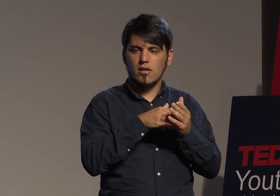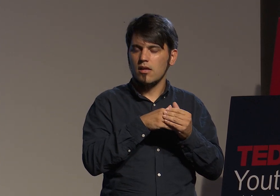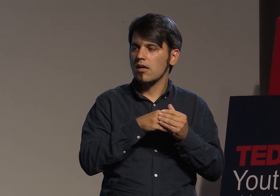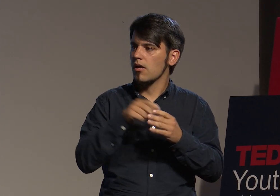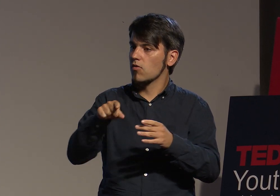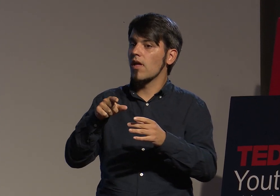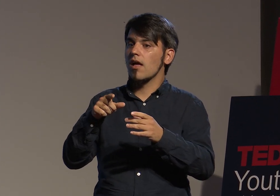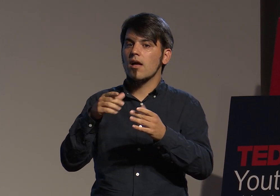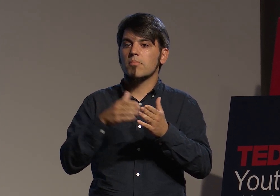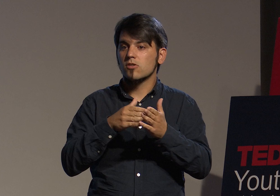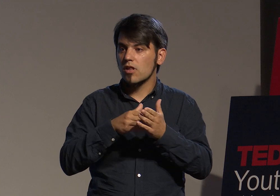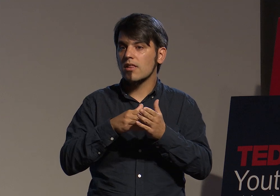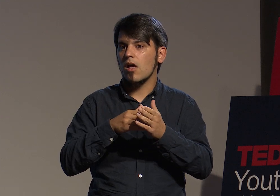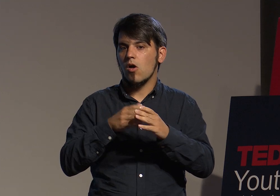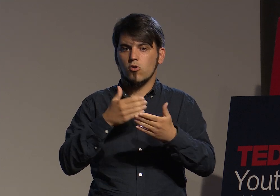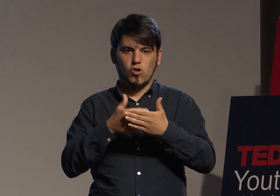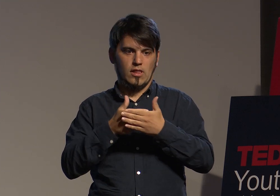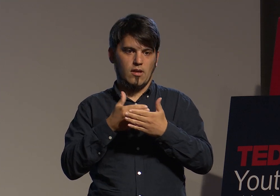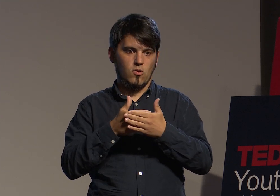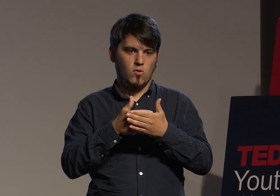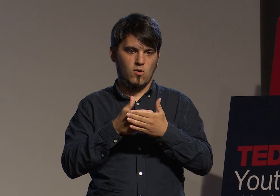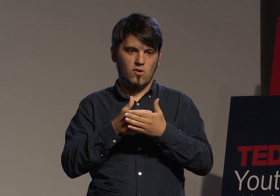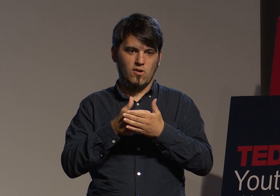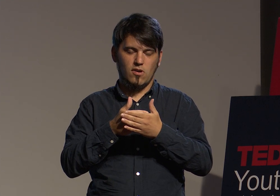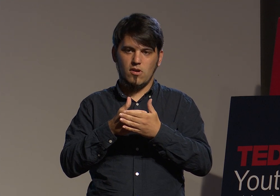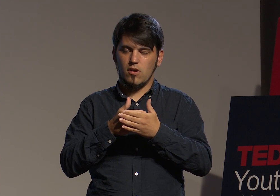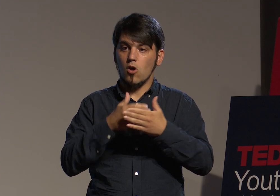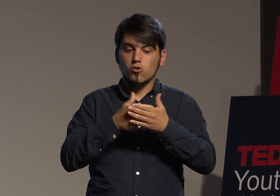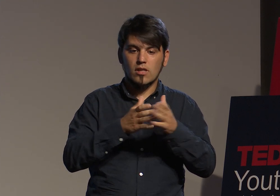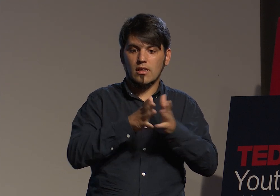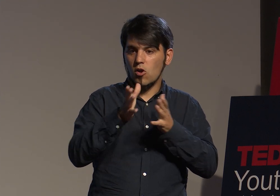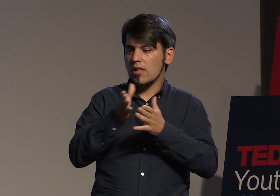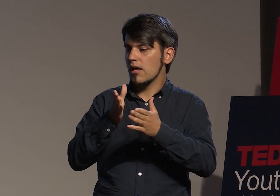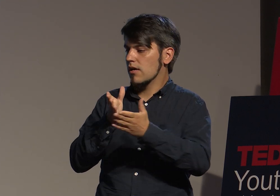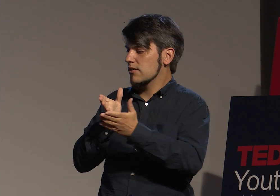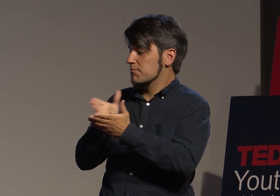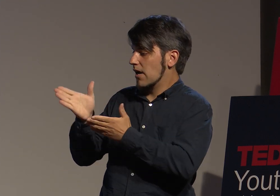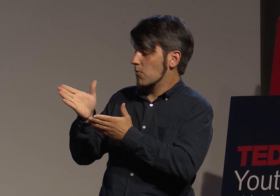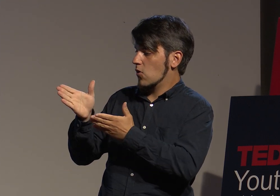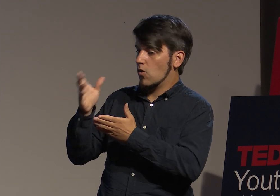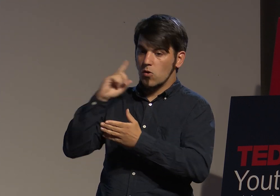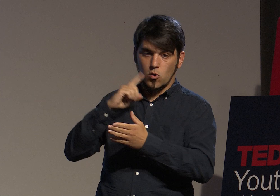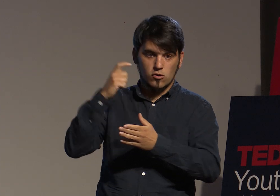виновен, къде са проблемите? И всъщност разбрах отговор на този въпрос.